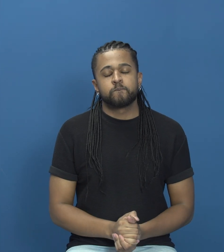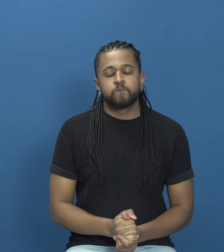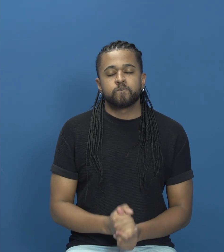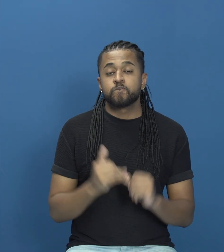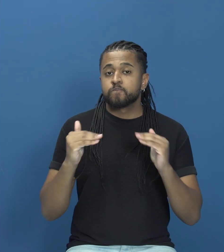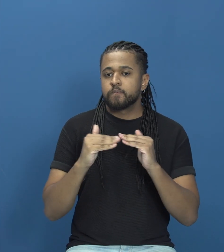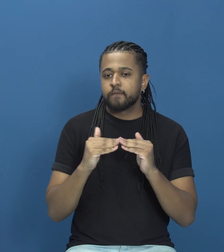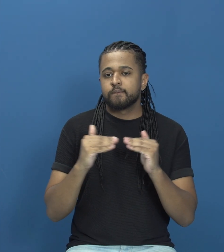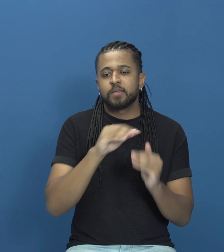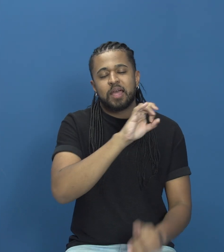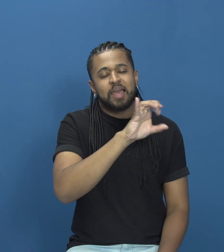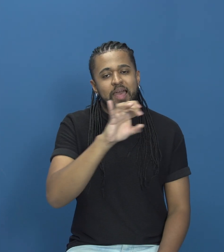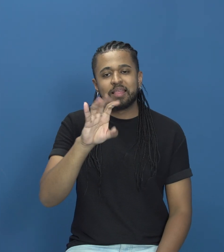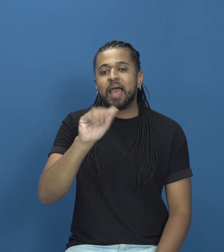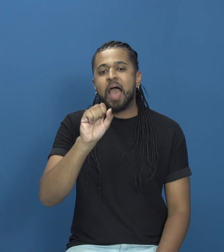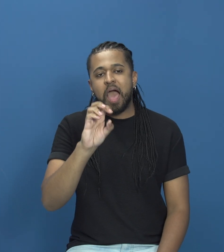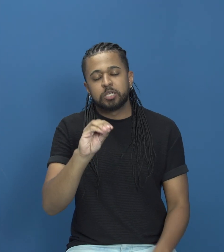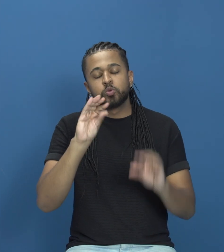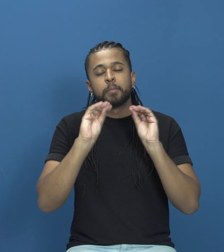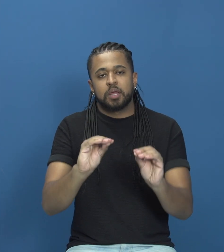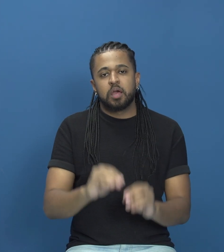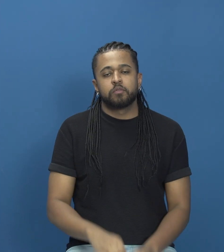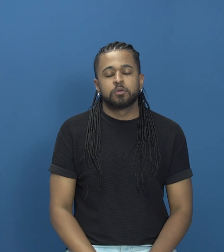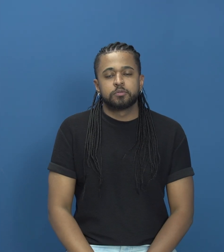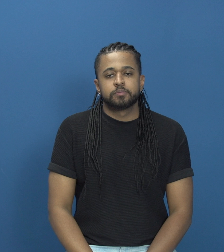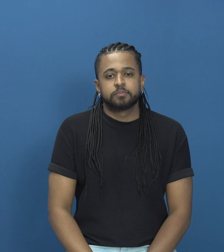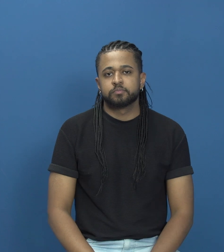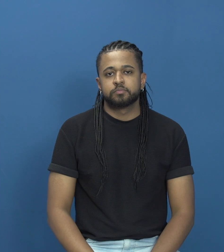de acordo com cada caso aplicável.